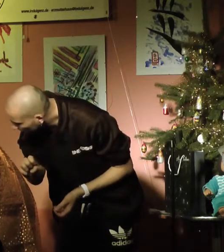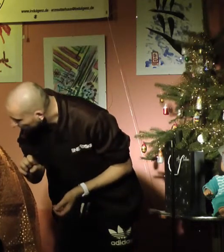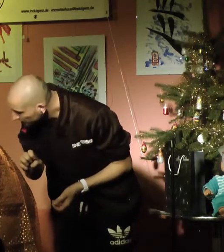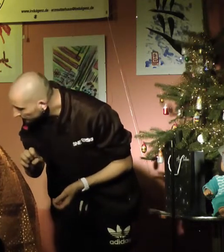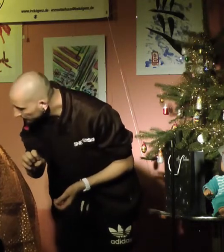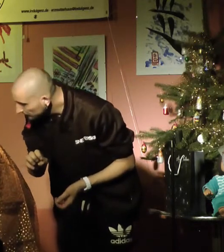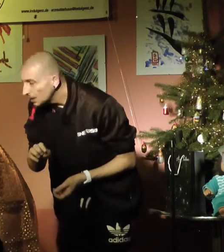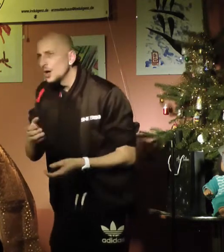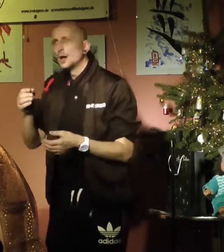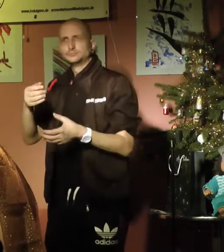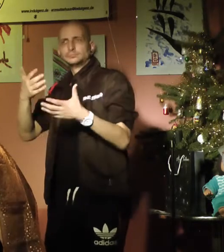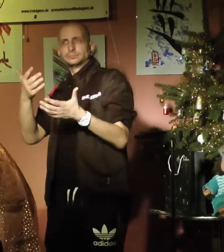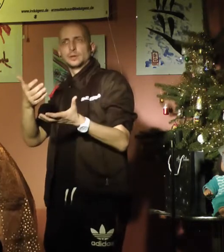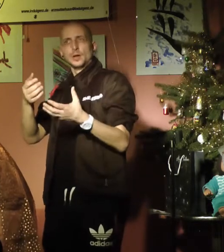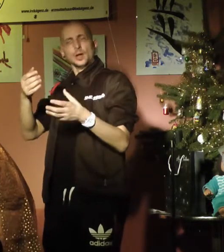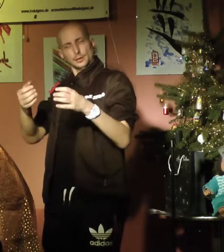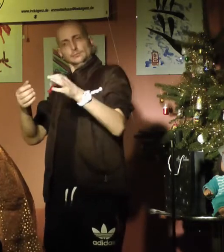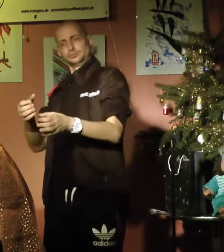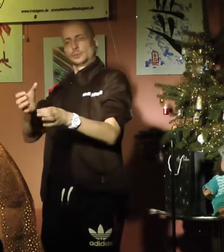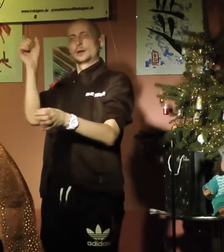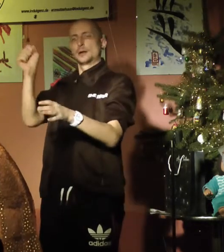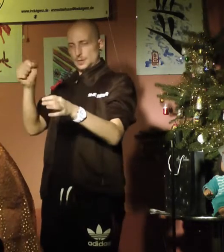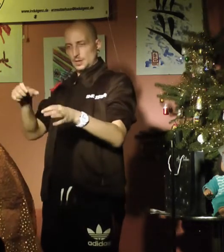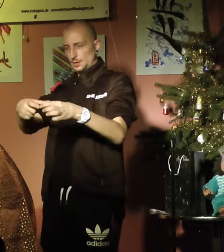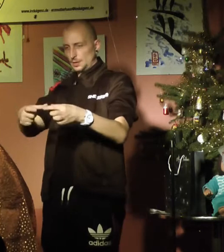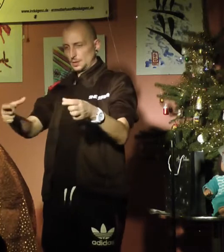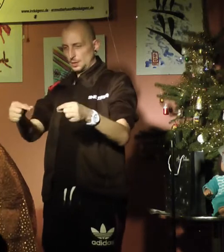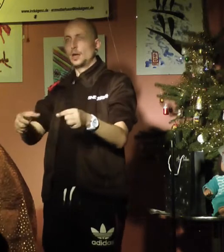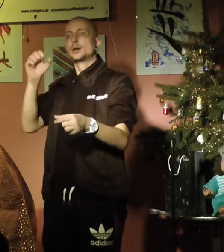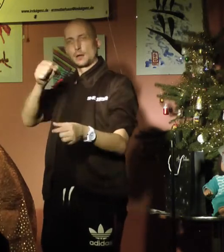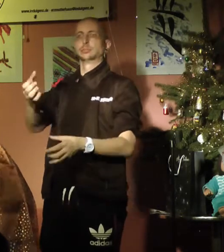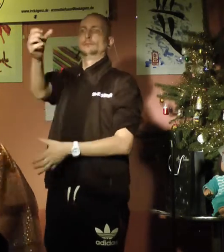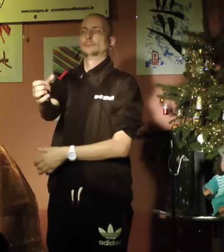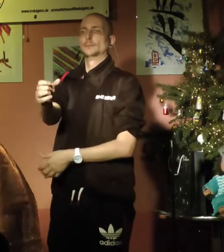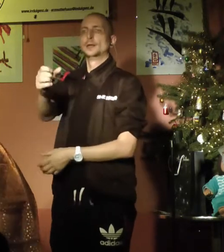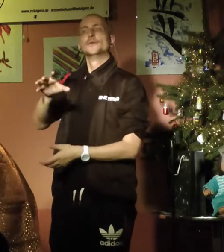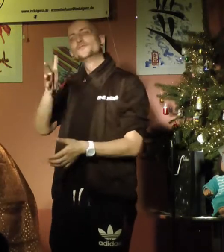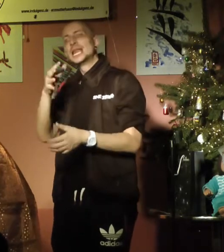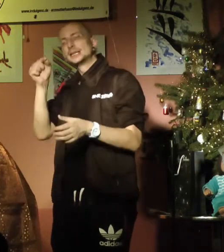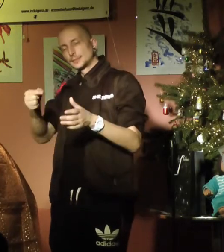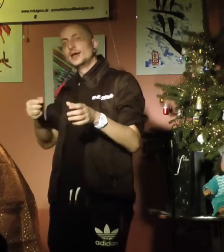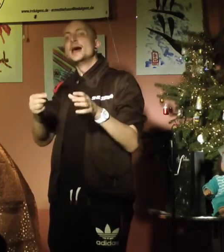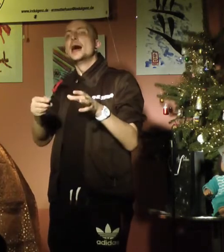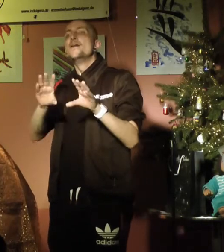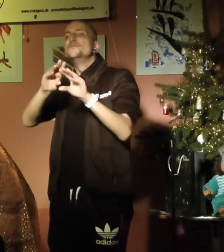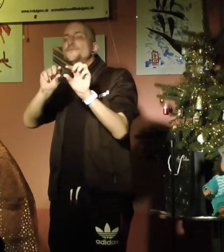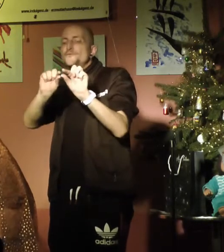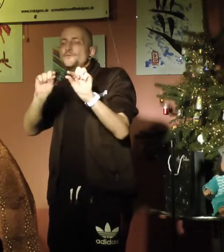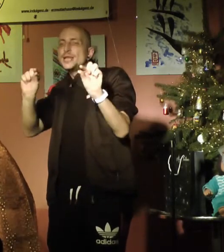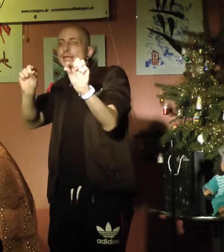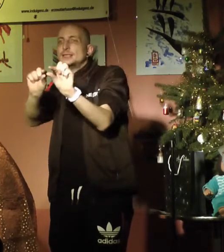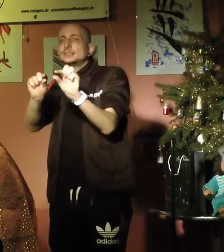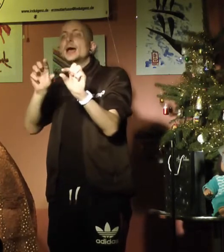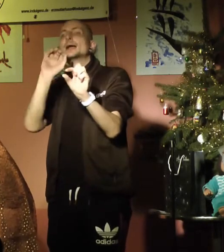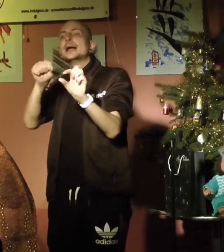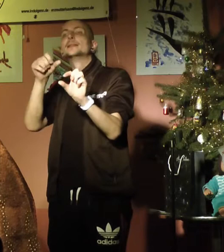Emaillierte Untersetzer oder sowas in die Richtung. Vielleicht sollte man auch einen Filz runterkleben, damit es nicht hier keine Kraft hat. Das ist emailliert, habe ich gesagt.